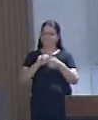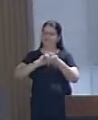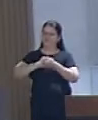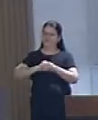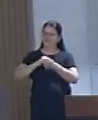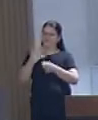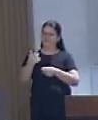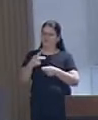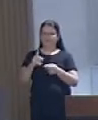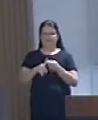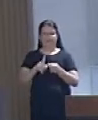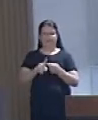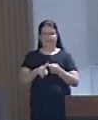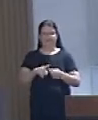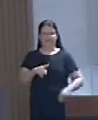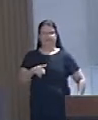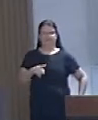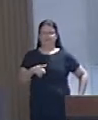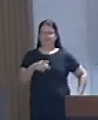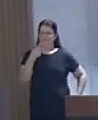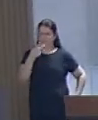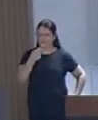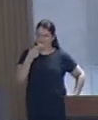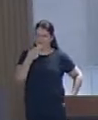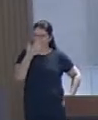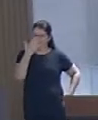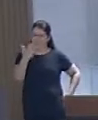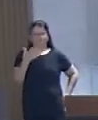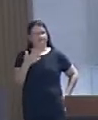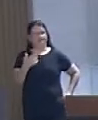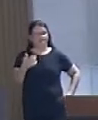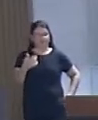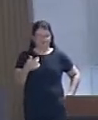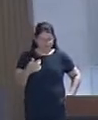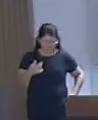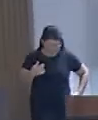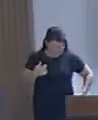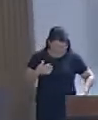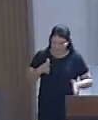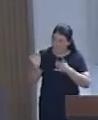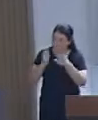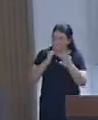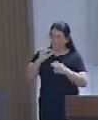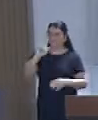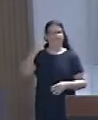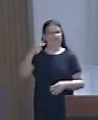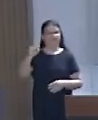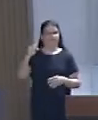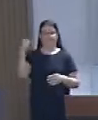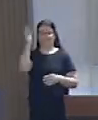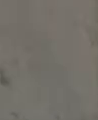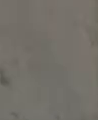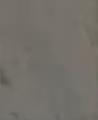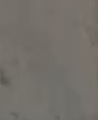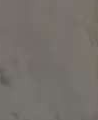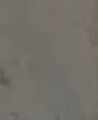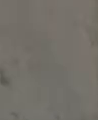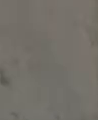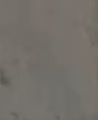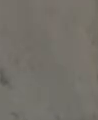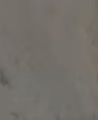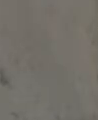saudação e também sua fala diante desse momento que passa o INSS em todo o Brasil e aqui em